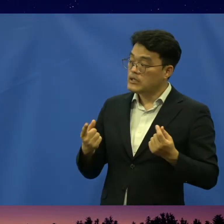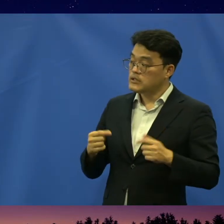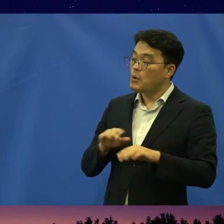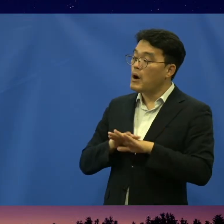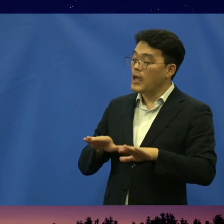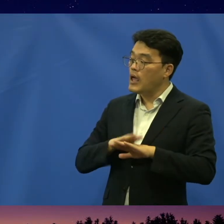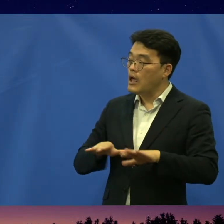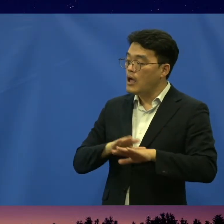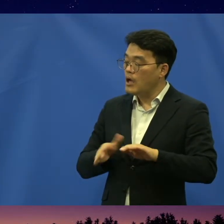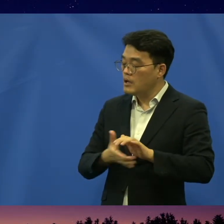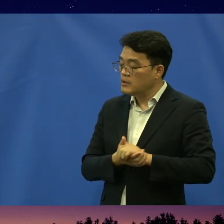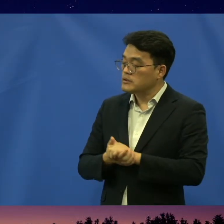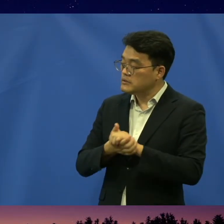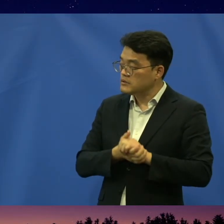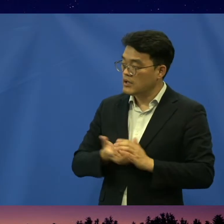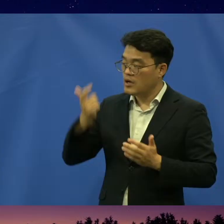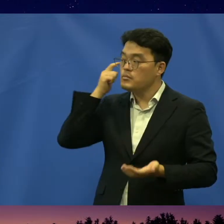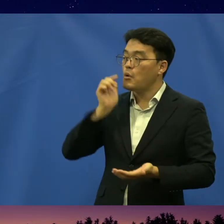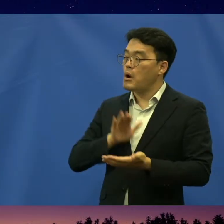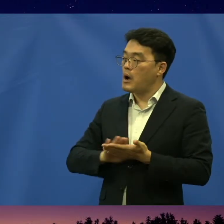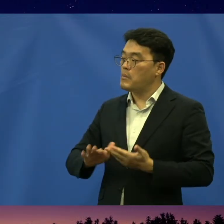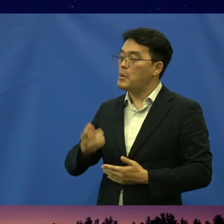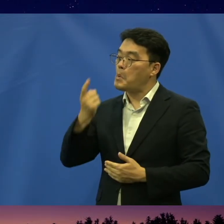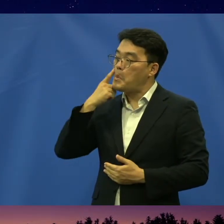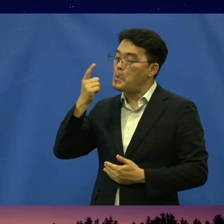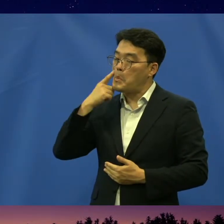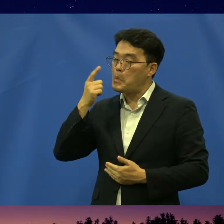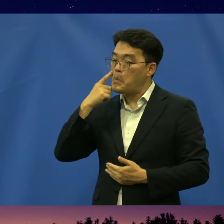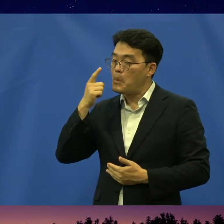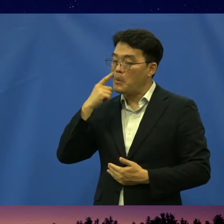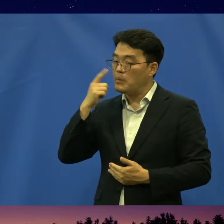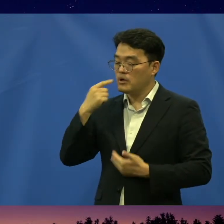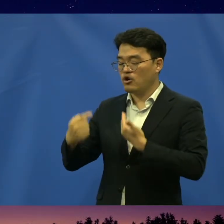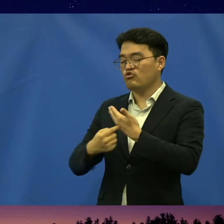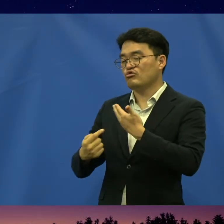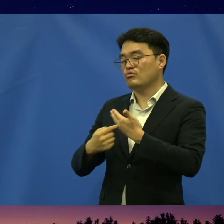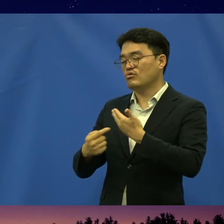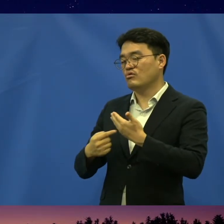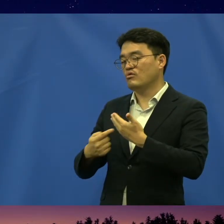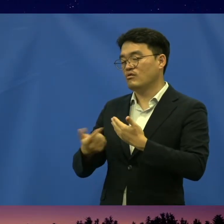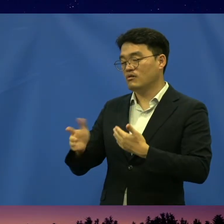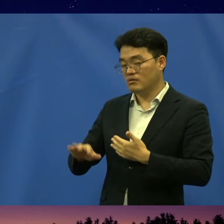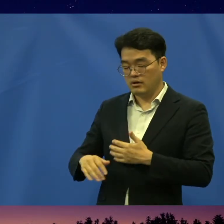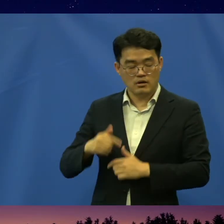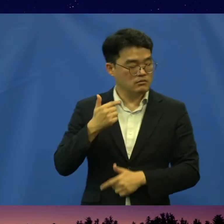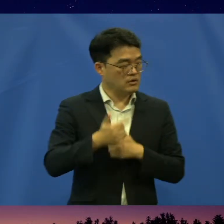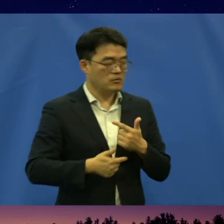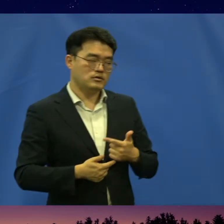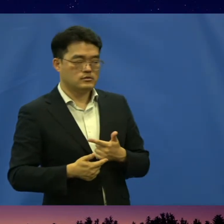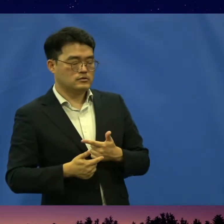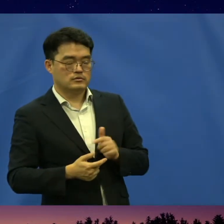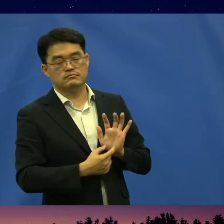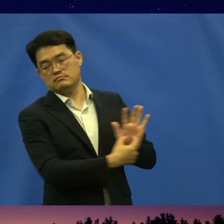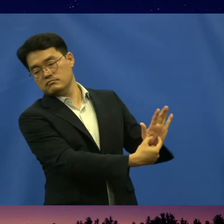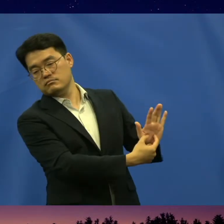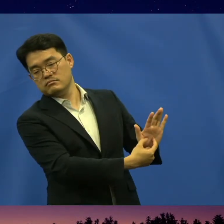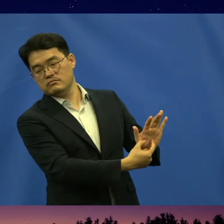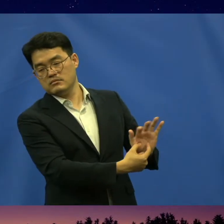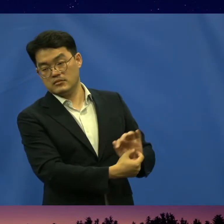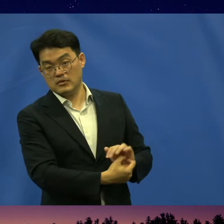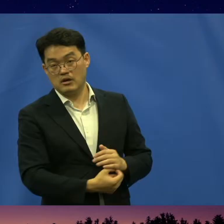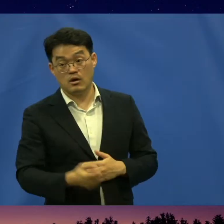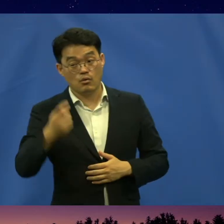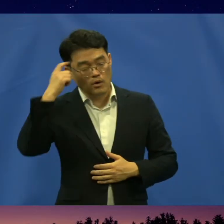이렇게 평화회담을 좀 제안하는 것처럼 보여요. 근데 느헤미야가 그들의 제안을 거절합니다. 여러